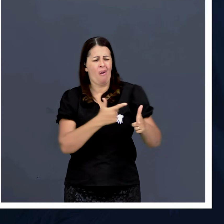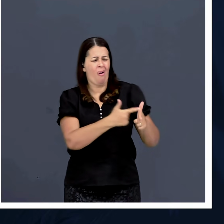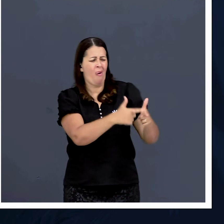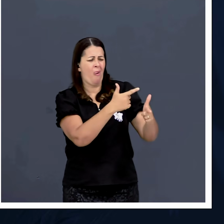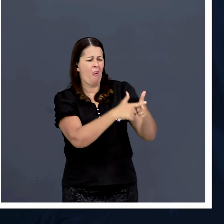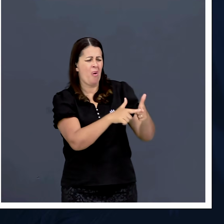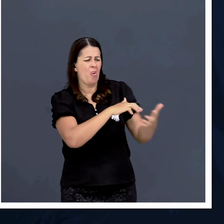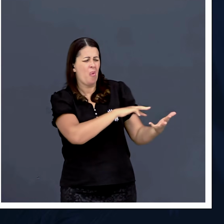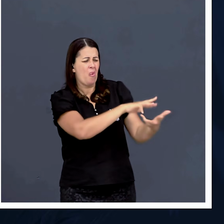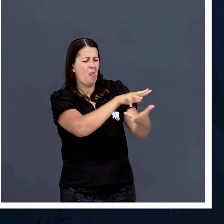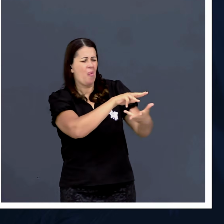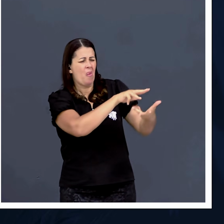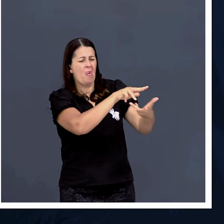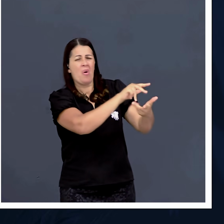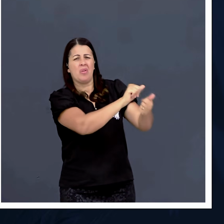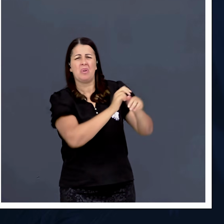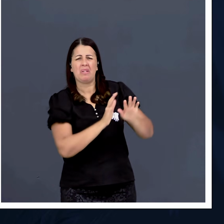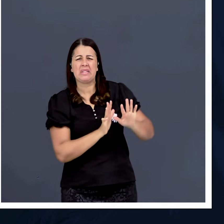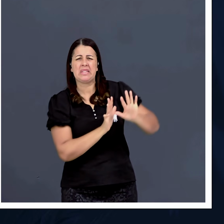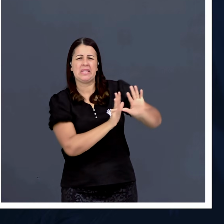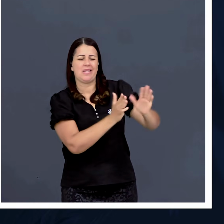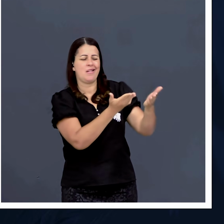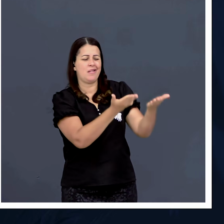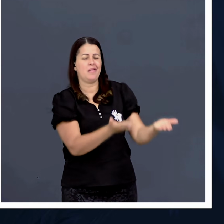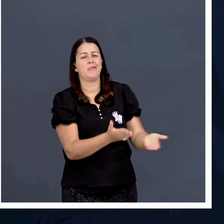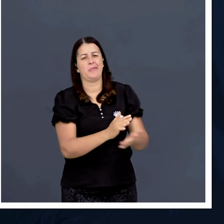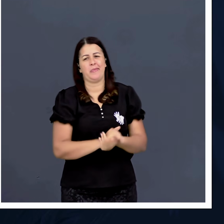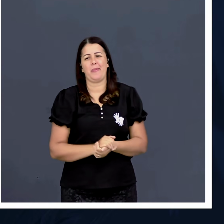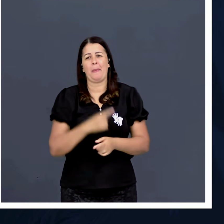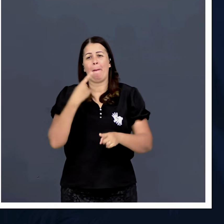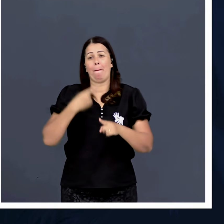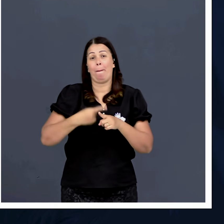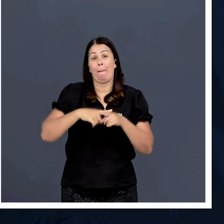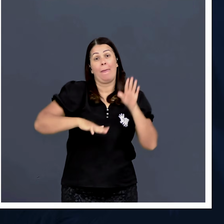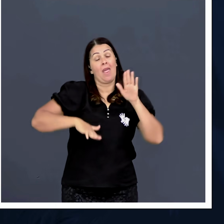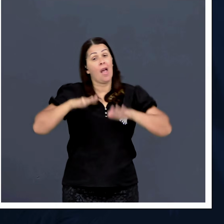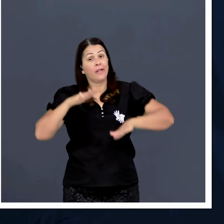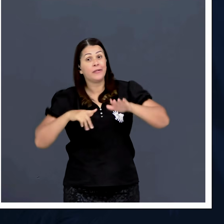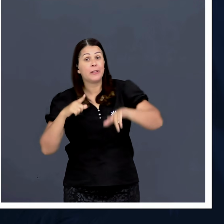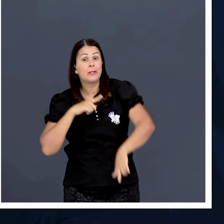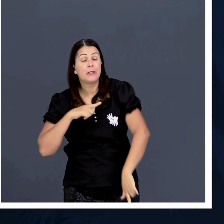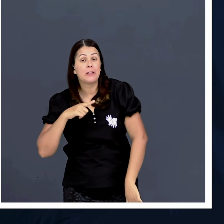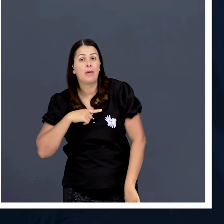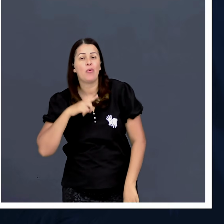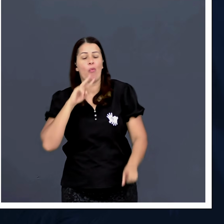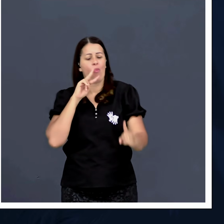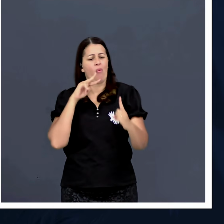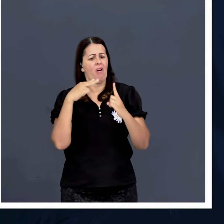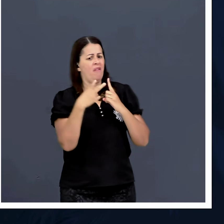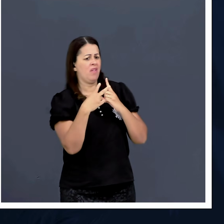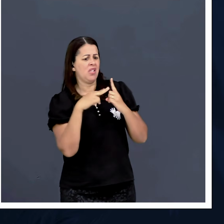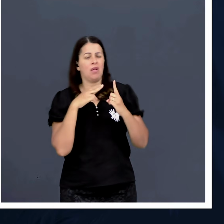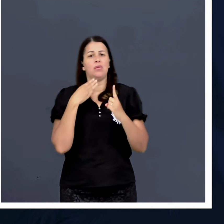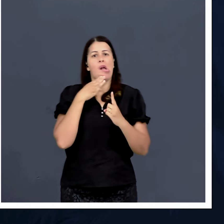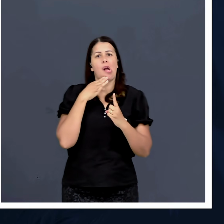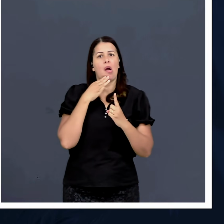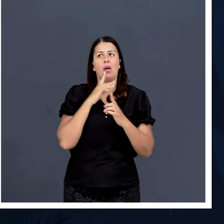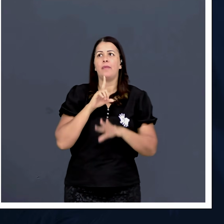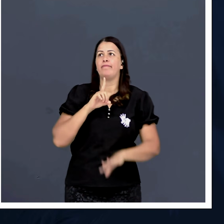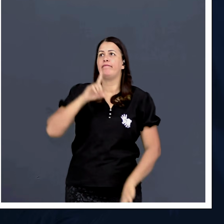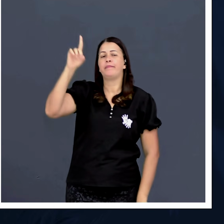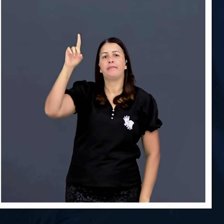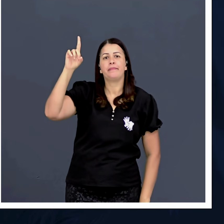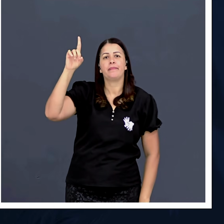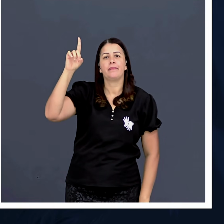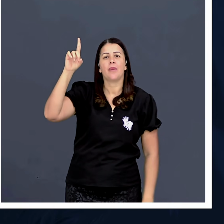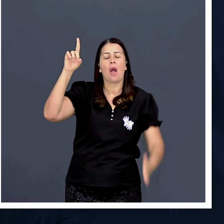tamanhas dificuldades que nós enfrentamos. Porque às vezes nós temos uma visão distorcida de Deus.